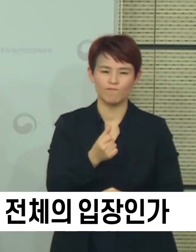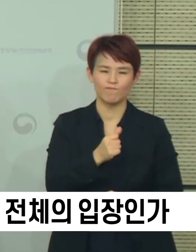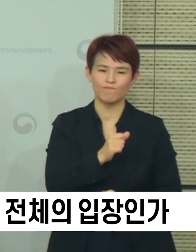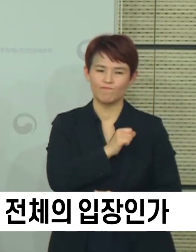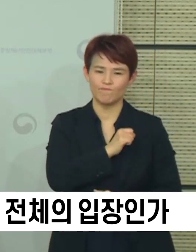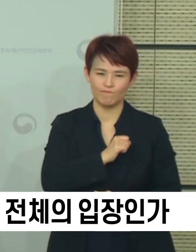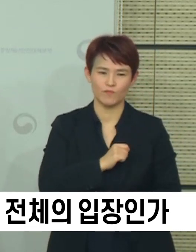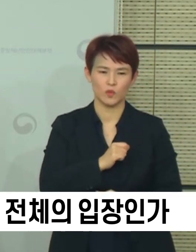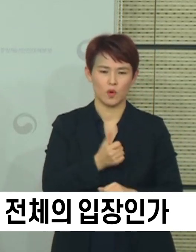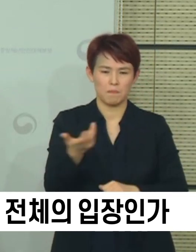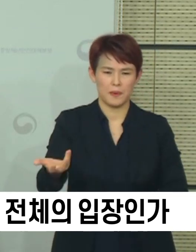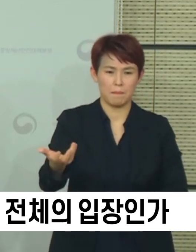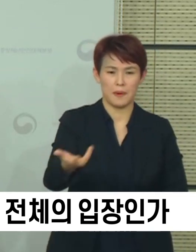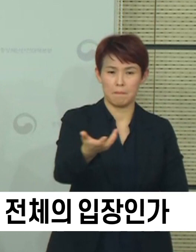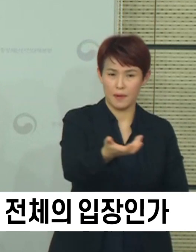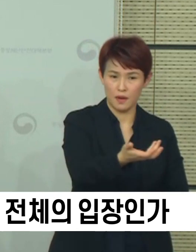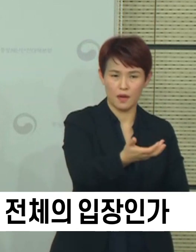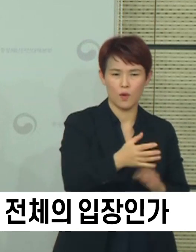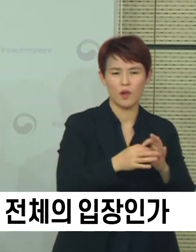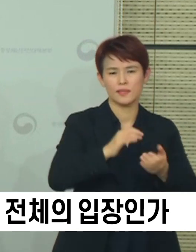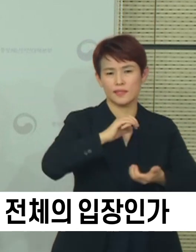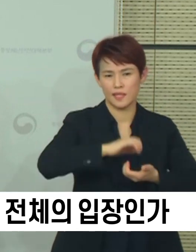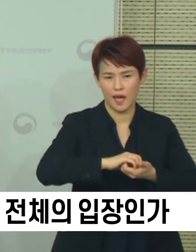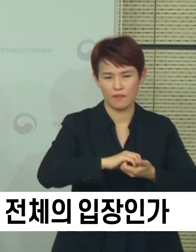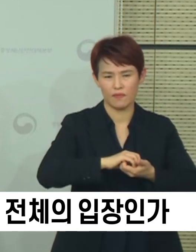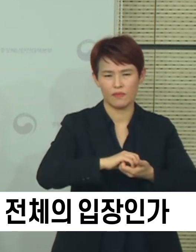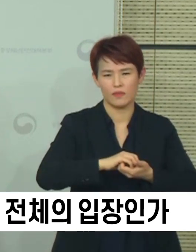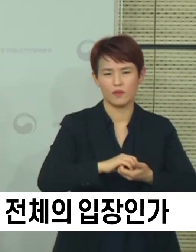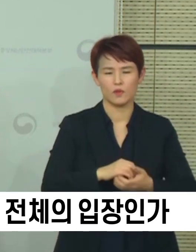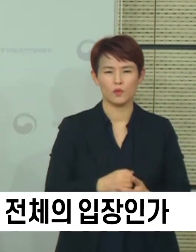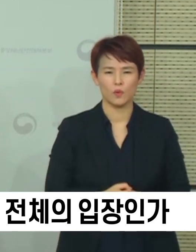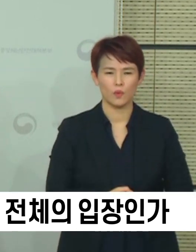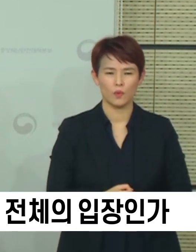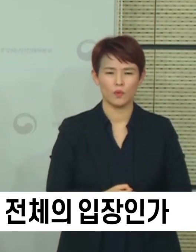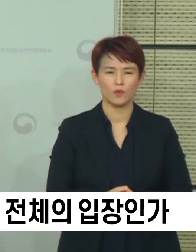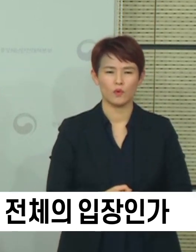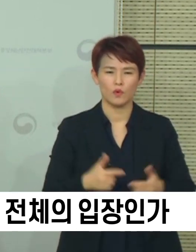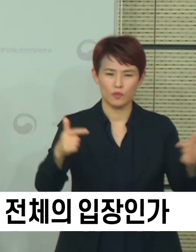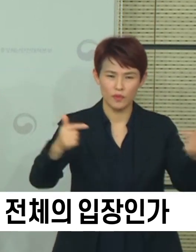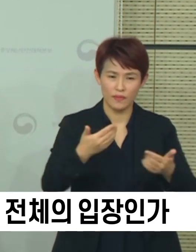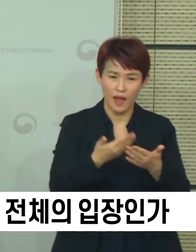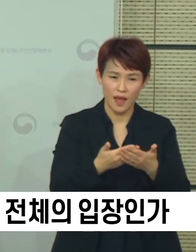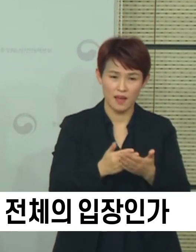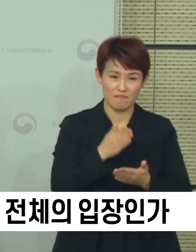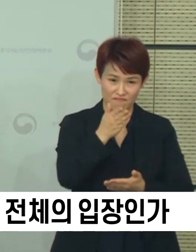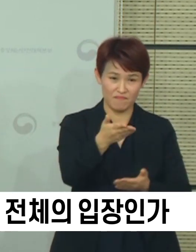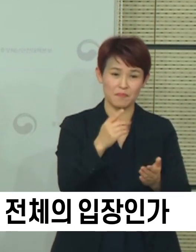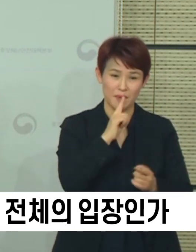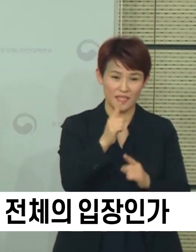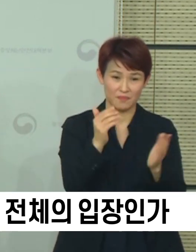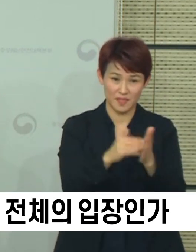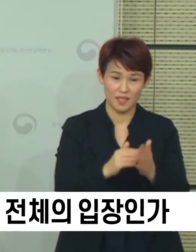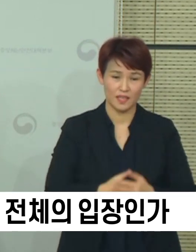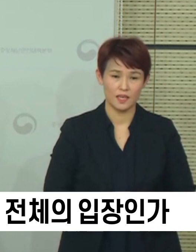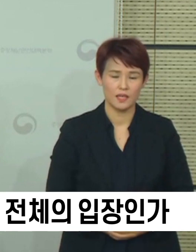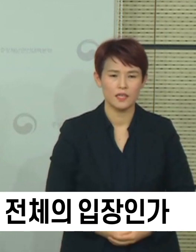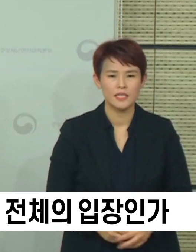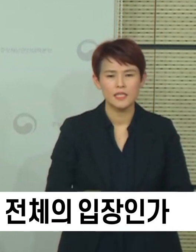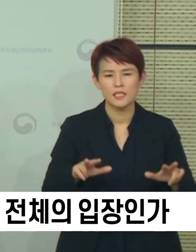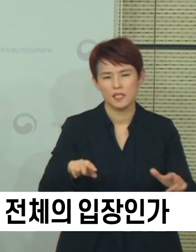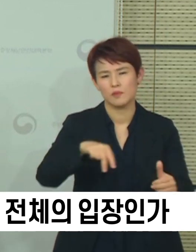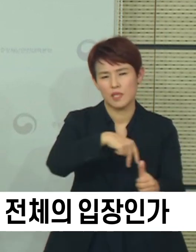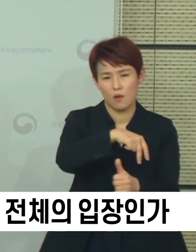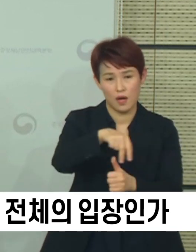그리고 또 이동에 대한 제한이나 밀도를 낮추는 노력이 필요하다라는 말씀을 드렸습니다. 지금 현재의